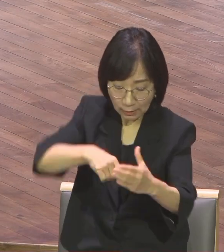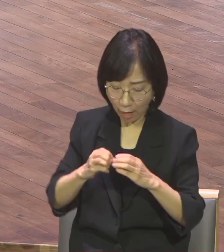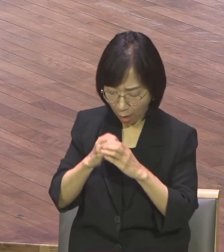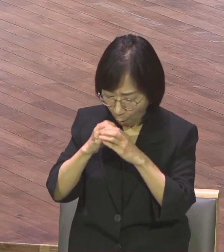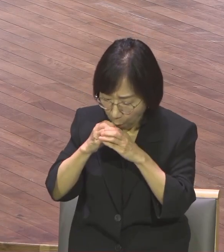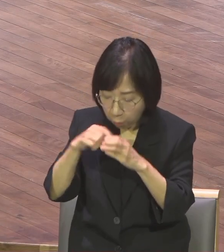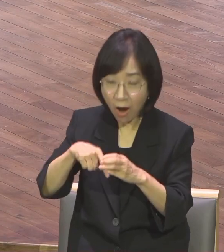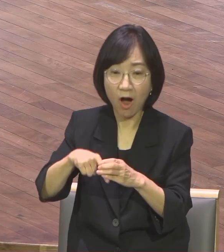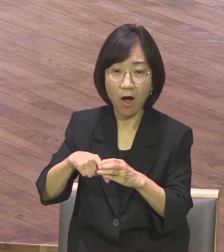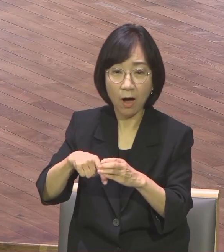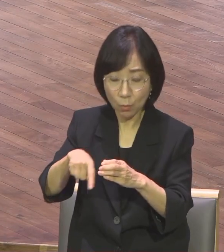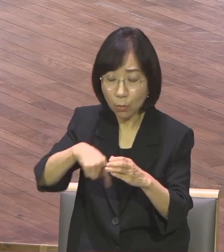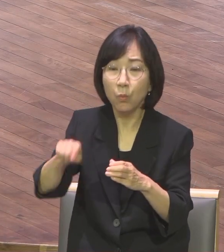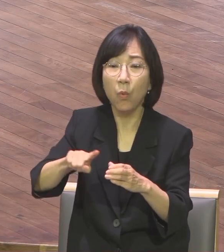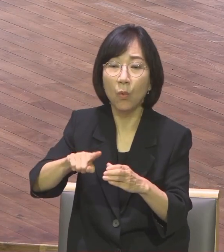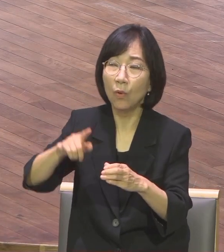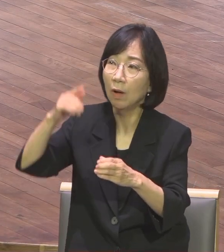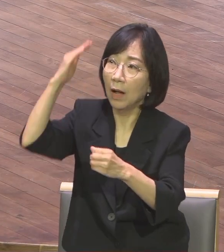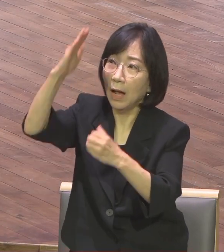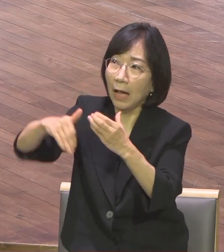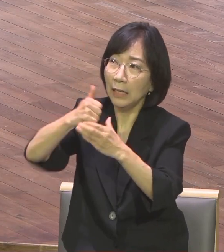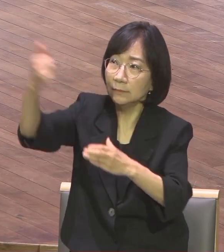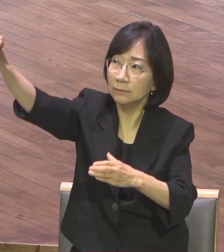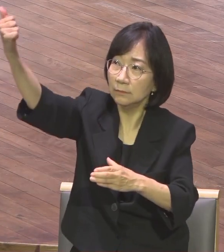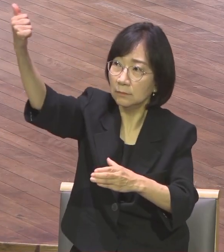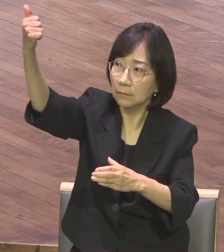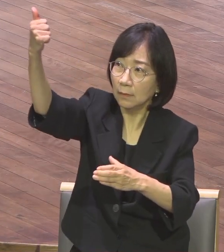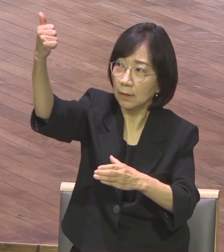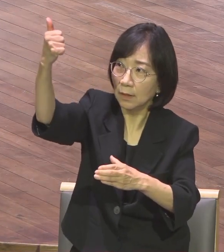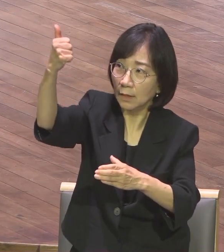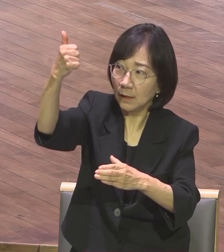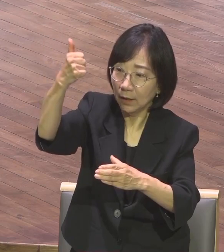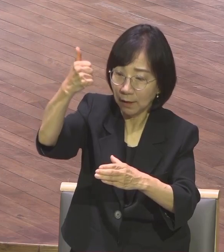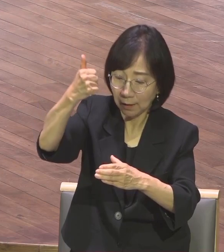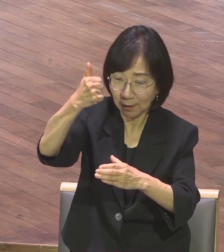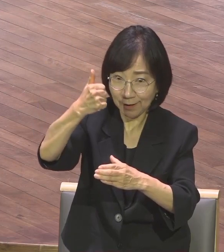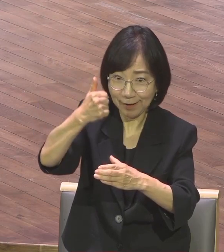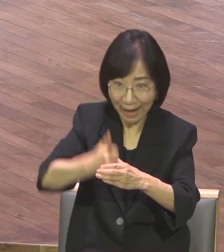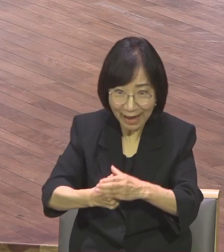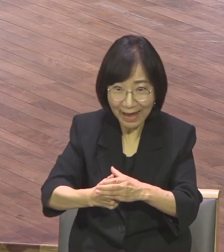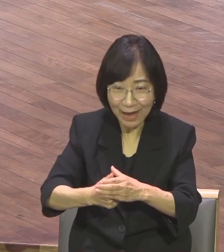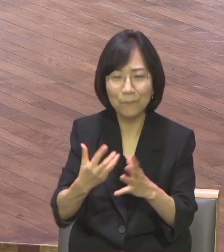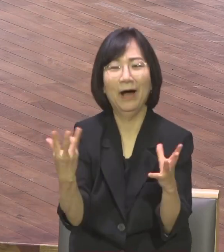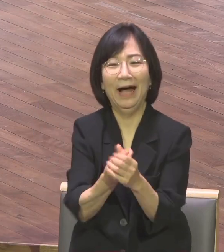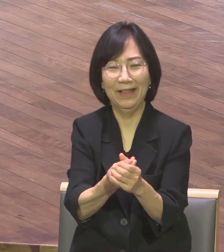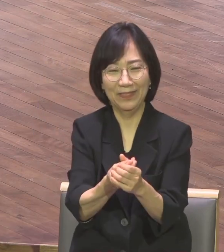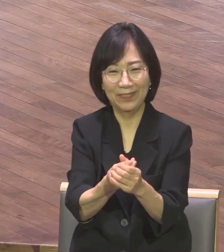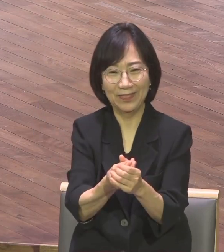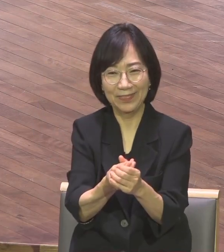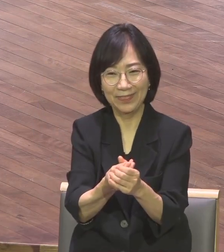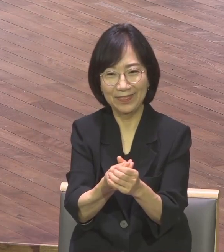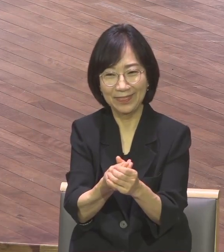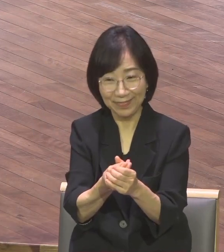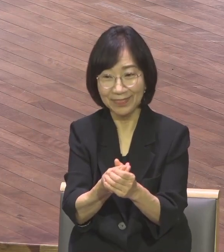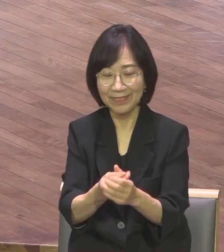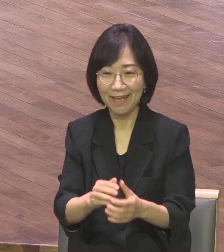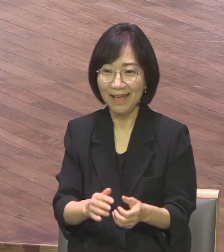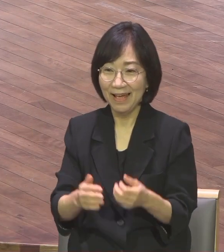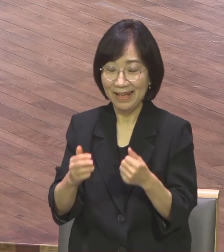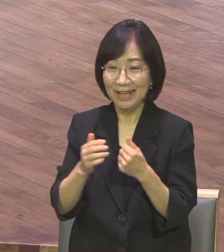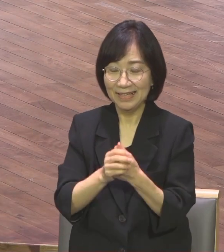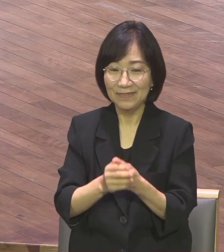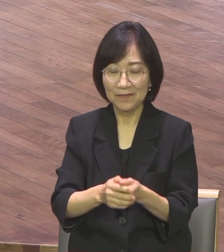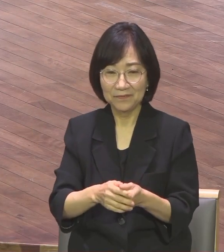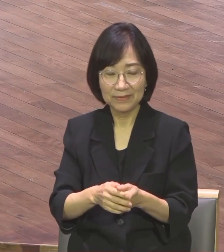되느냐? 하나님의 말씀으로. 그 하나를 딱 만들어놨어요. 그러니까 사고를 치는 거예요. 연예인들이, 유명인들이,